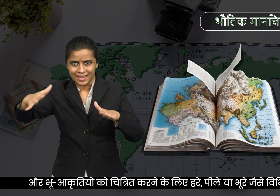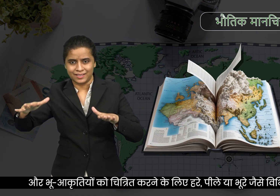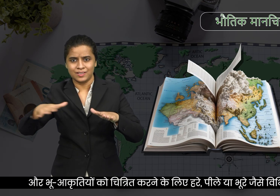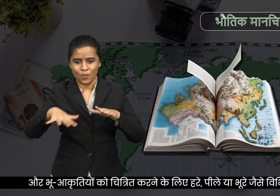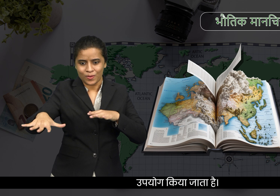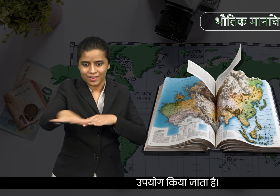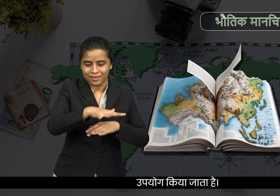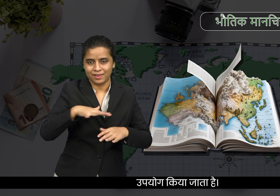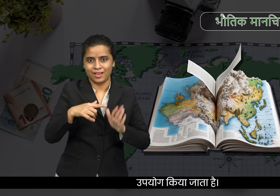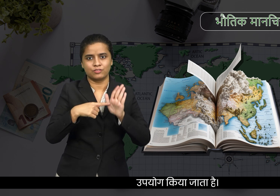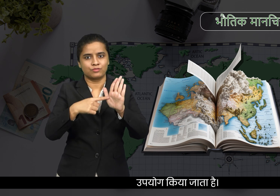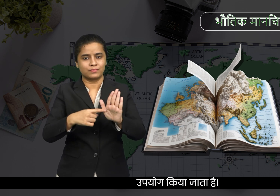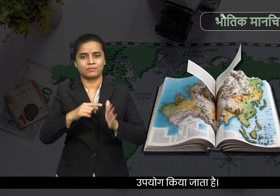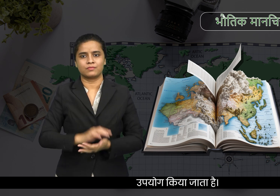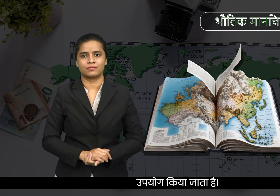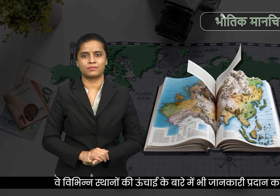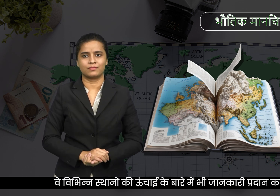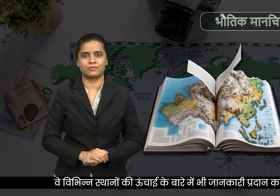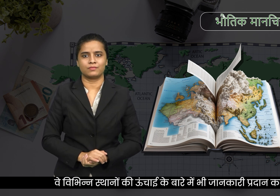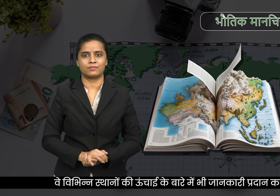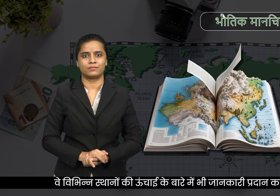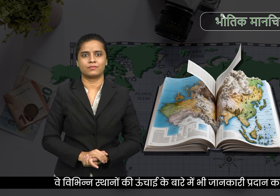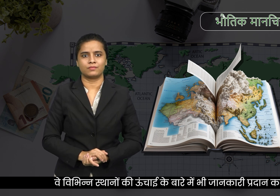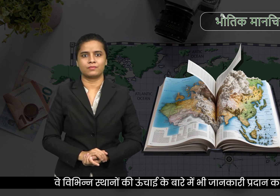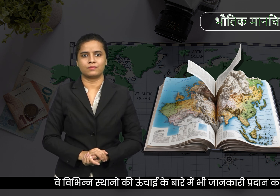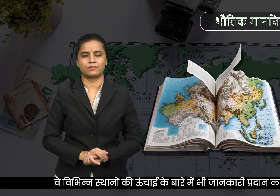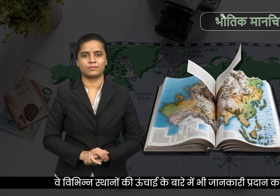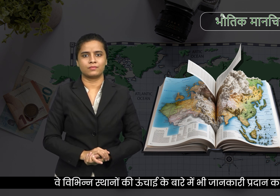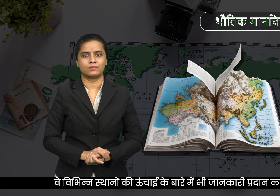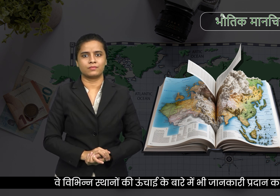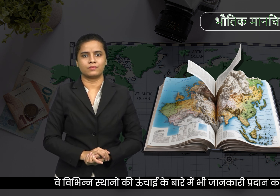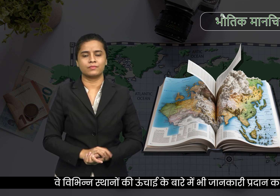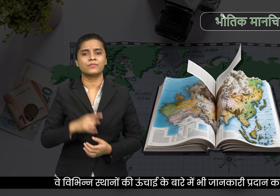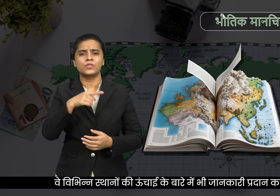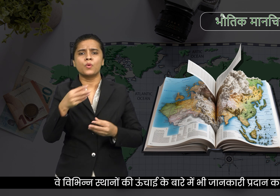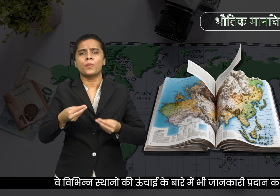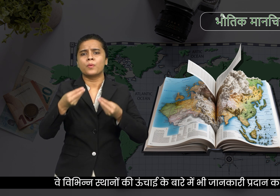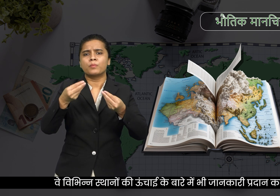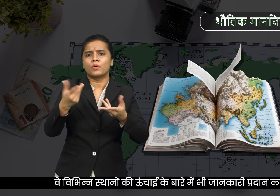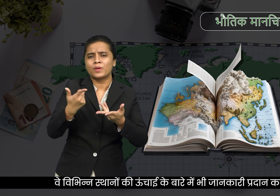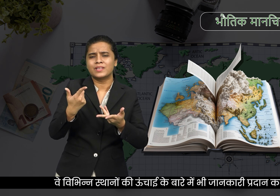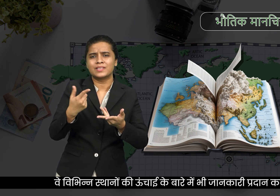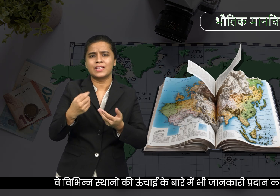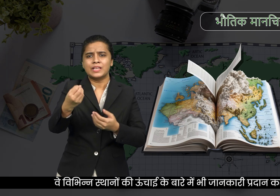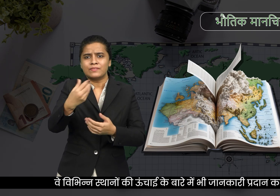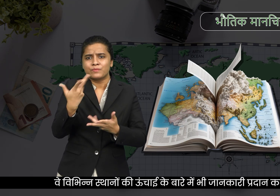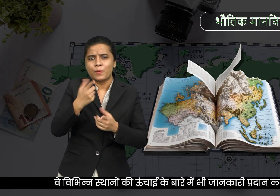का उपयोग किया जाता है। वे विभिन्न स्थानों की ऊंचाई के बारे में भी जानकारी प्रदान करते हैं।